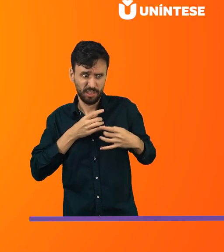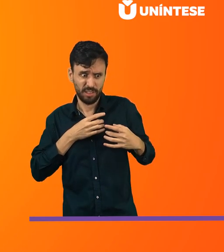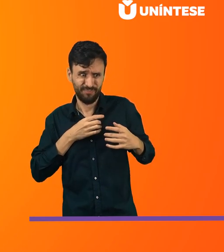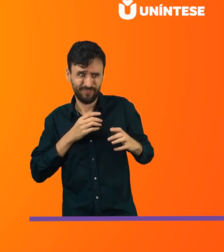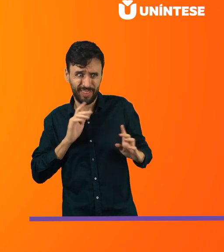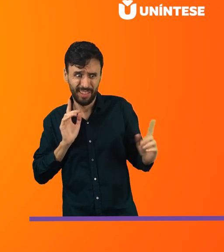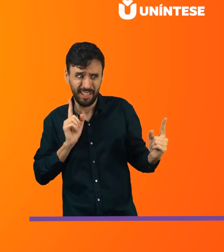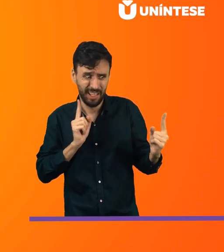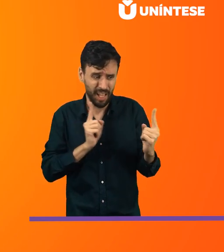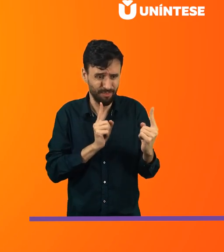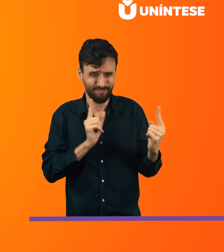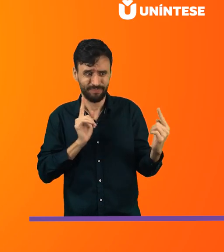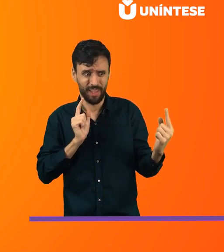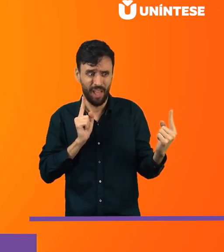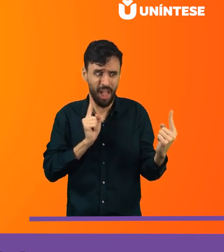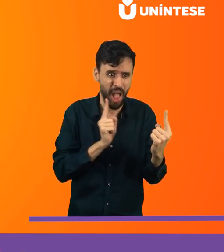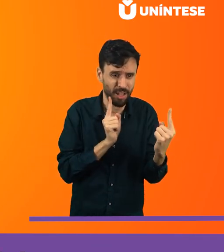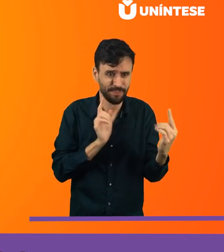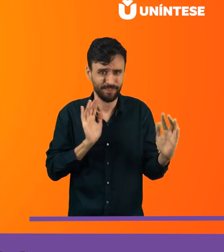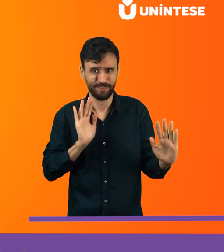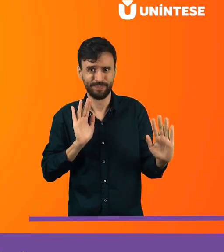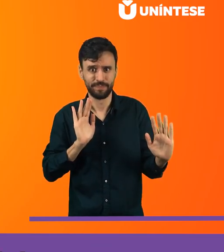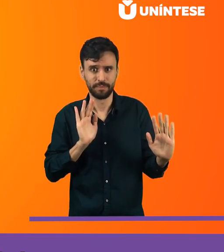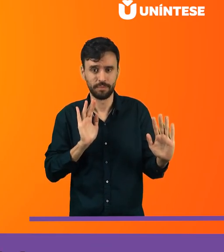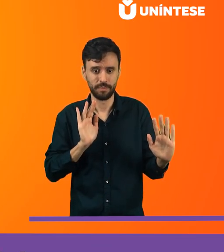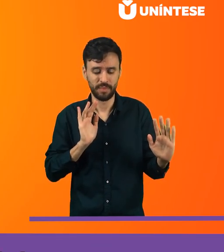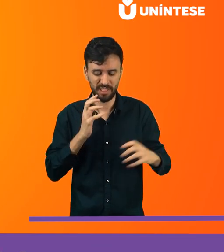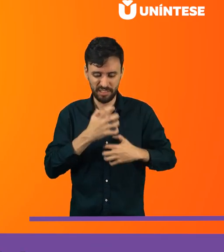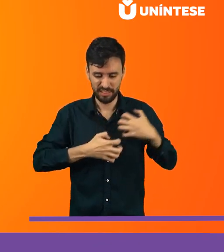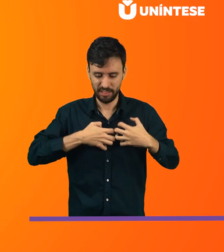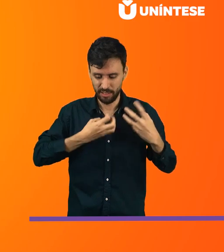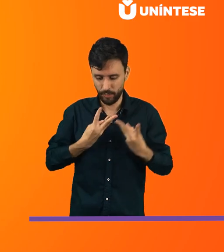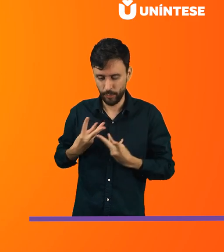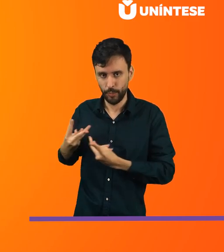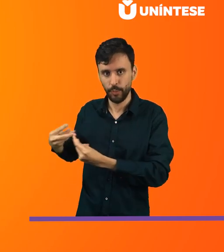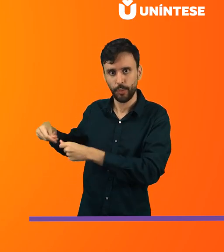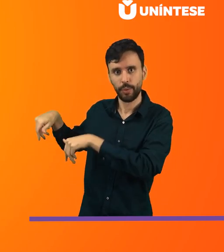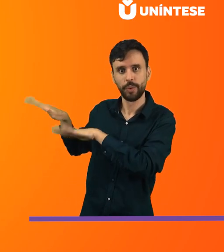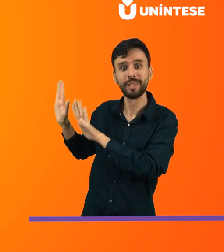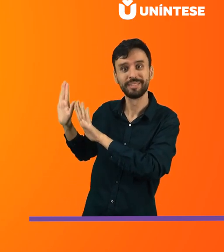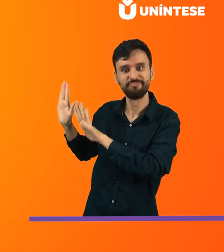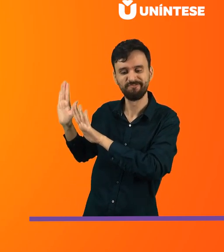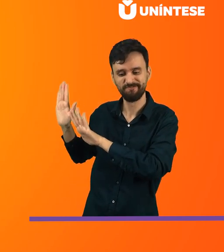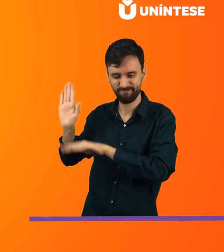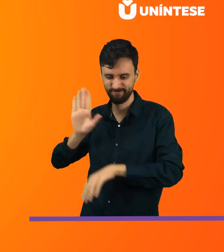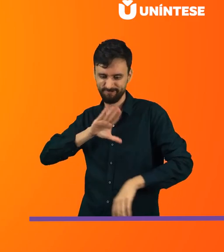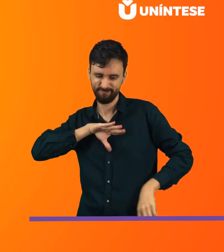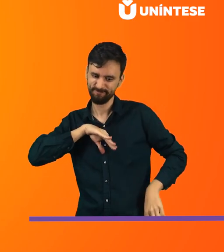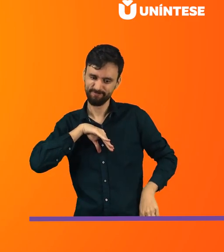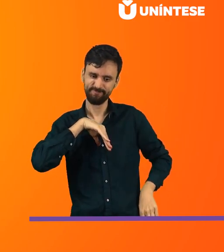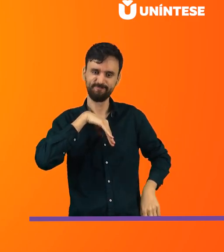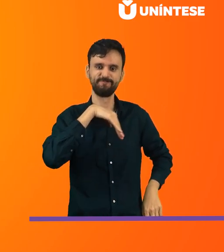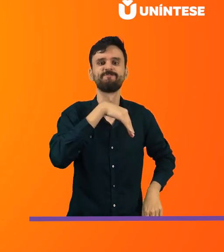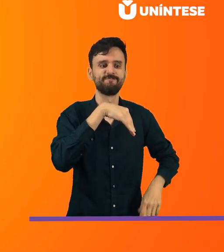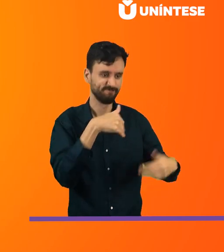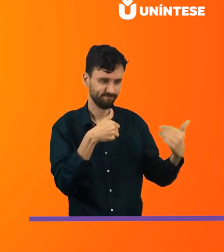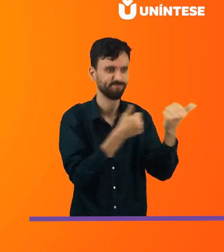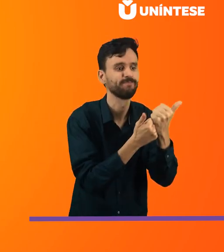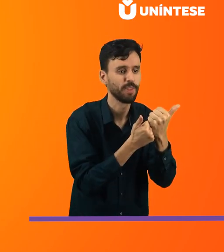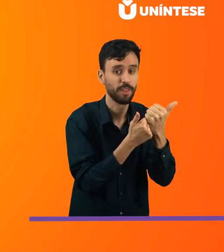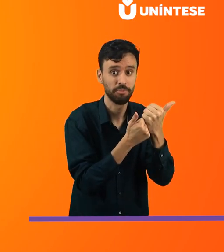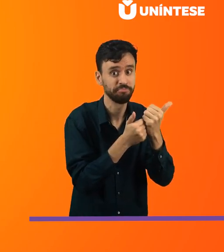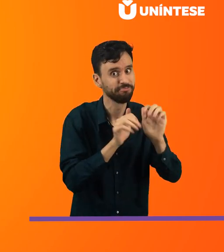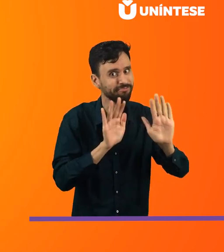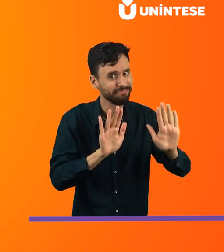aquela preocupação, aquela ansiedade, precisam ser deixados de lado. E a coragem precisa estar em primeiro lugar. Então,